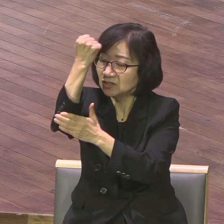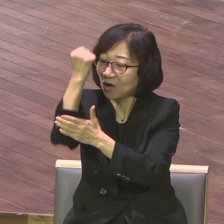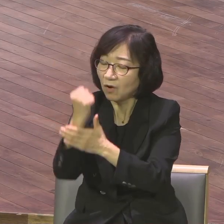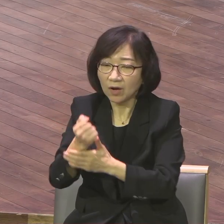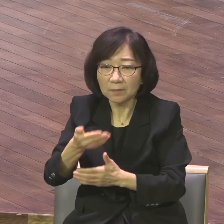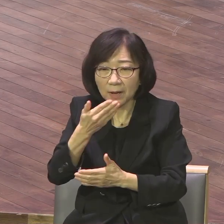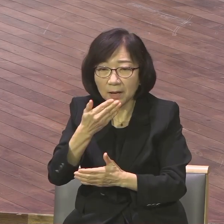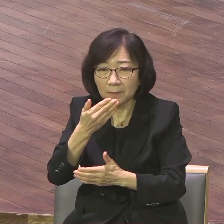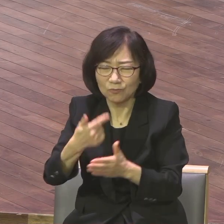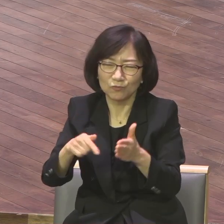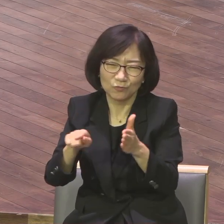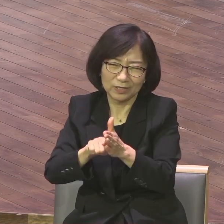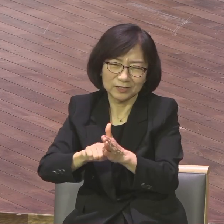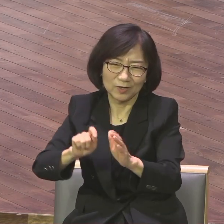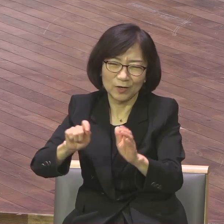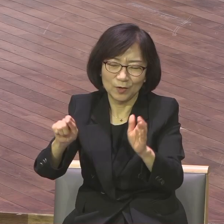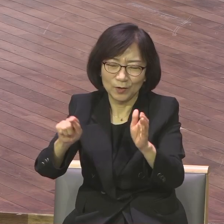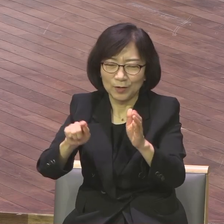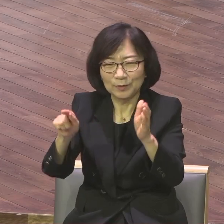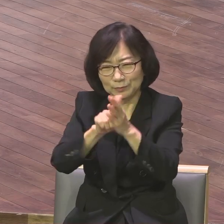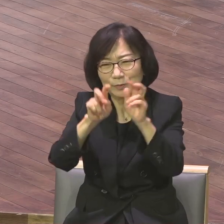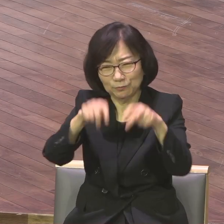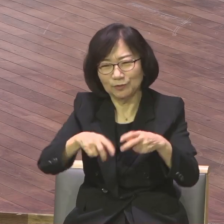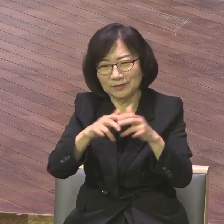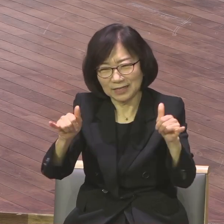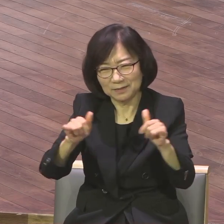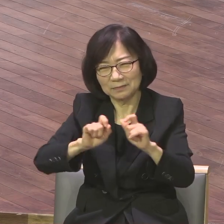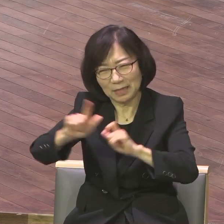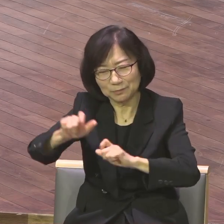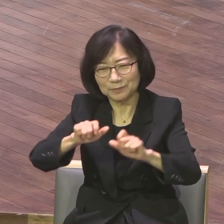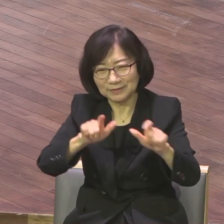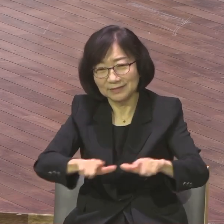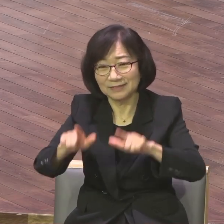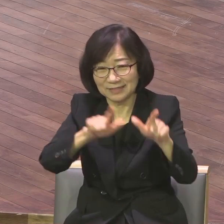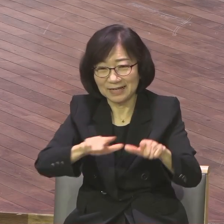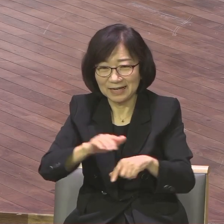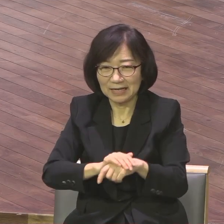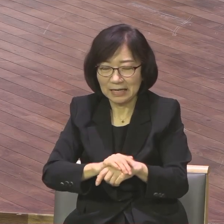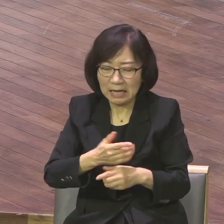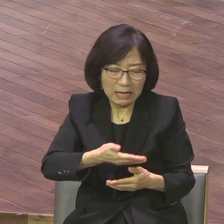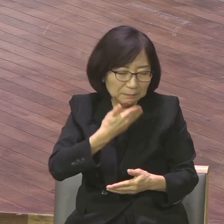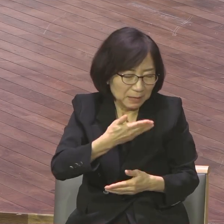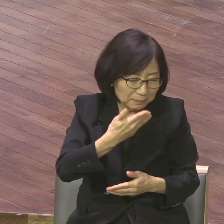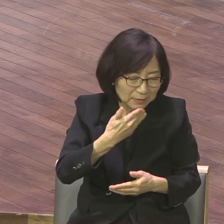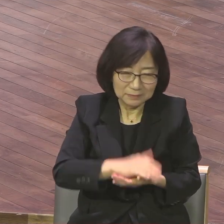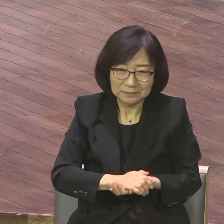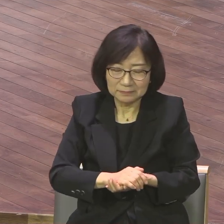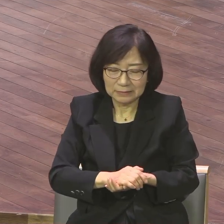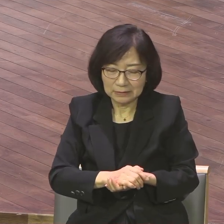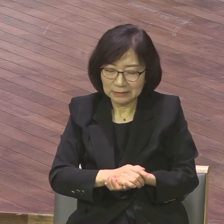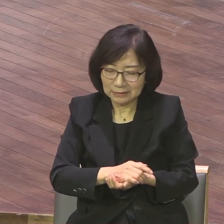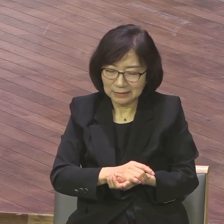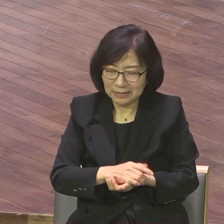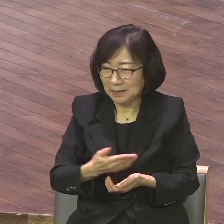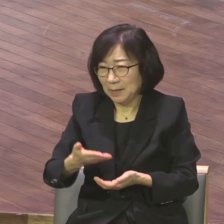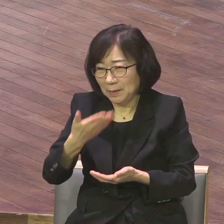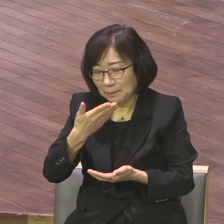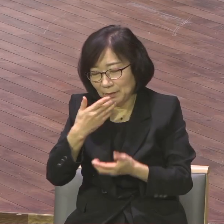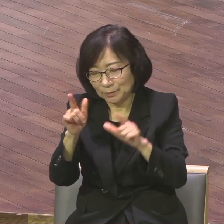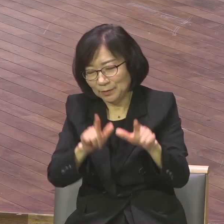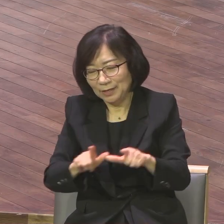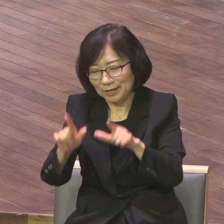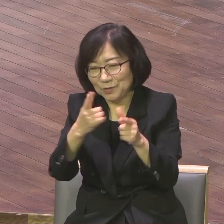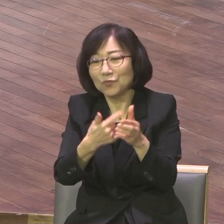그렇게 살지요. 불신자들은, 종교인들은 썩을 양식을 위하여 일생을 드리지요. 썩을 양식을